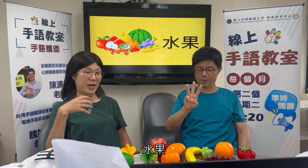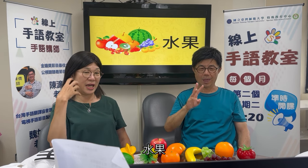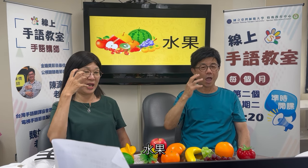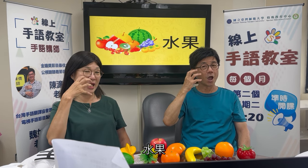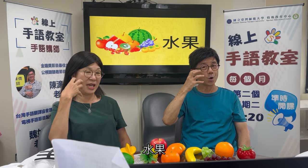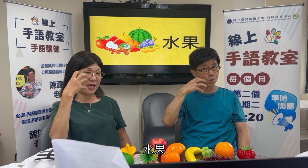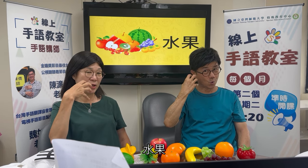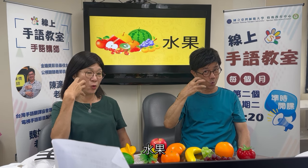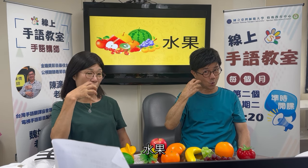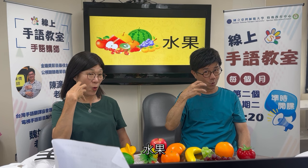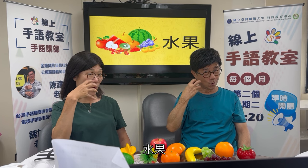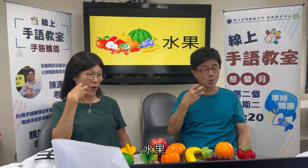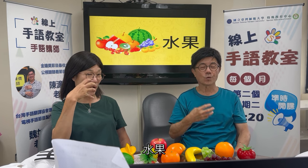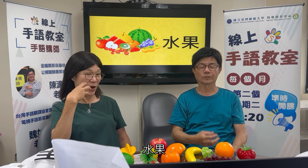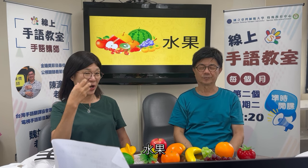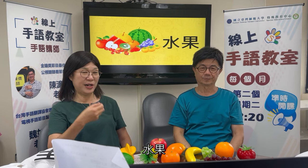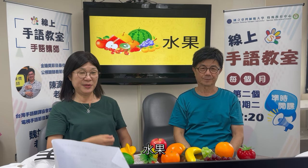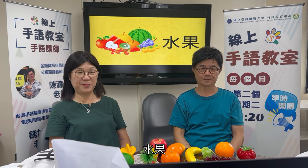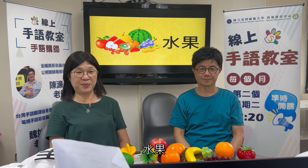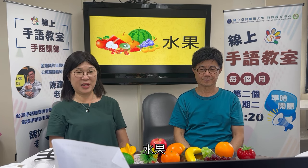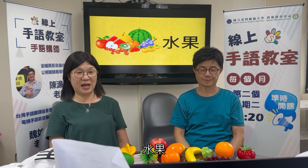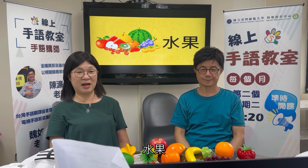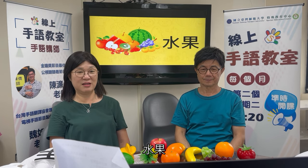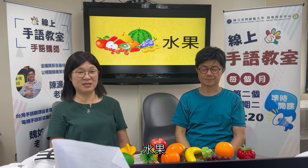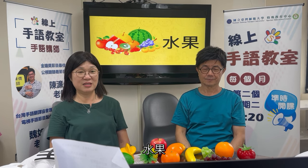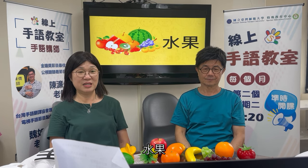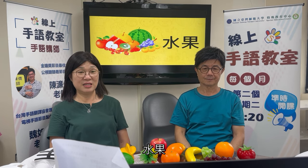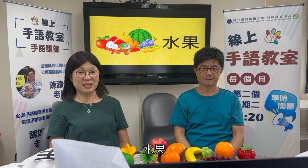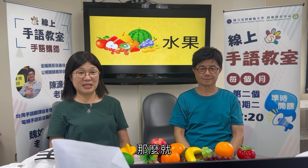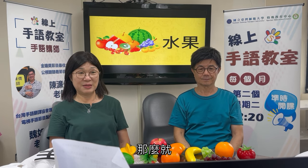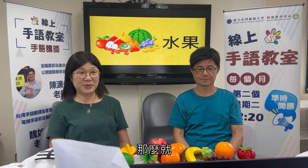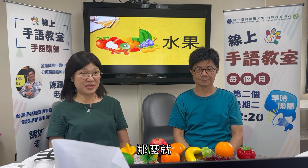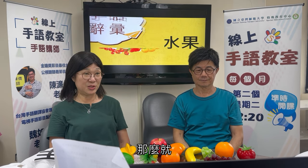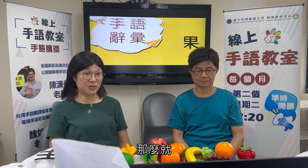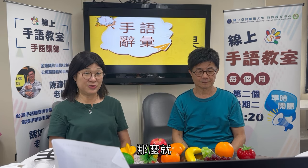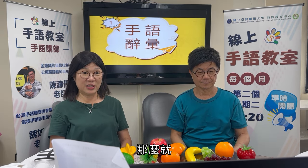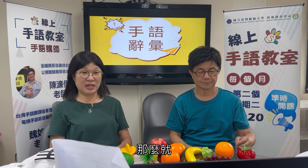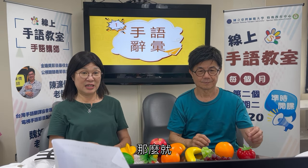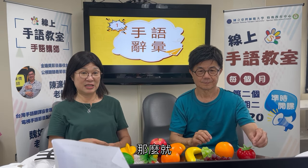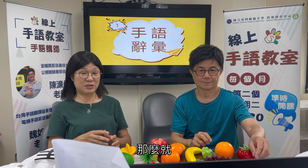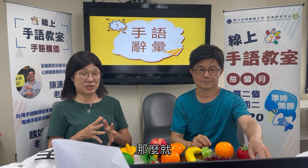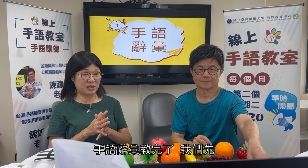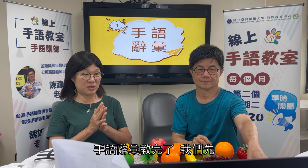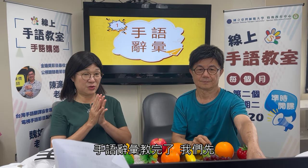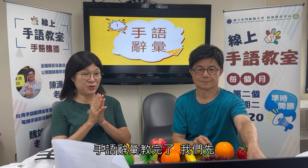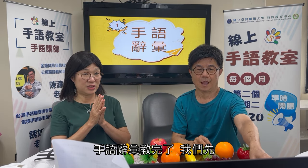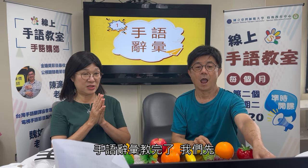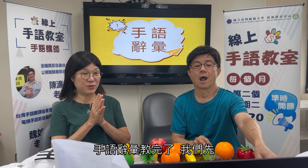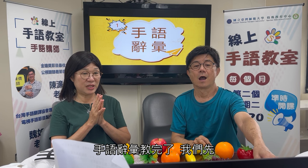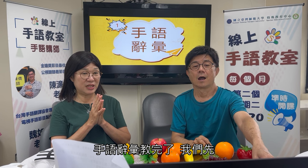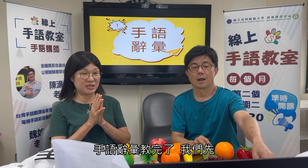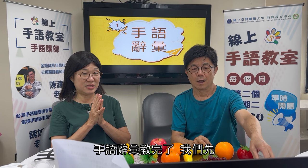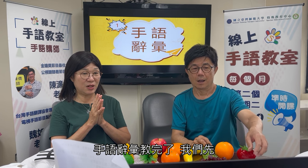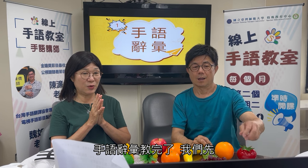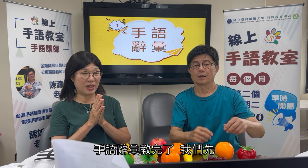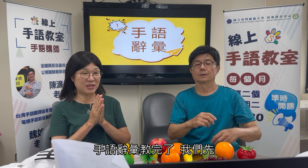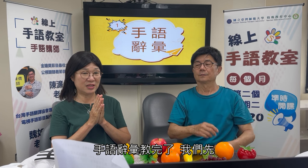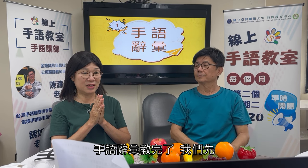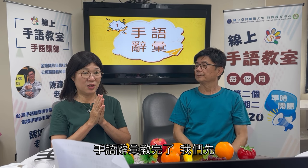水果。好，那么就手语词汇教完了，